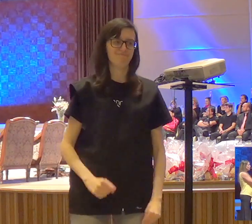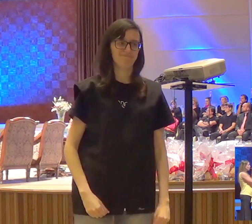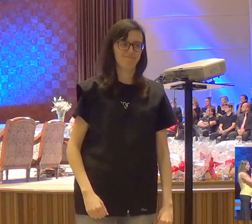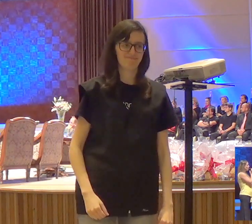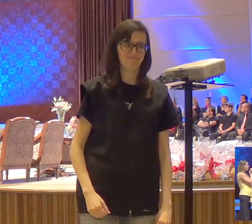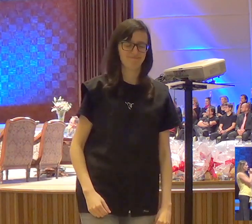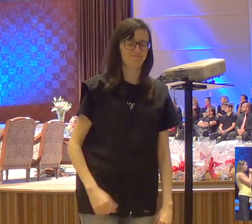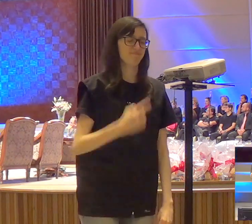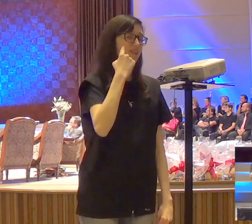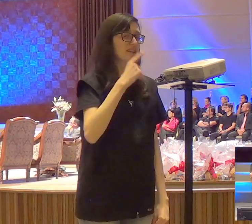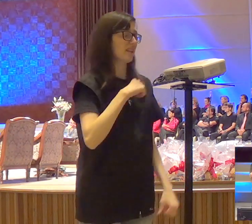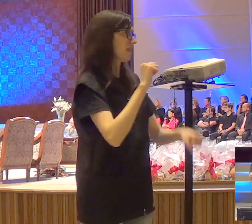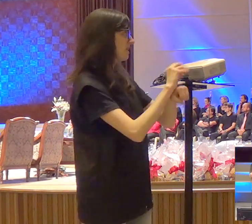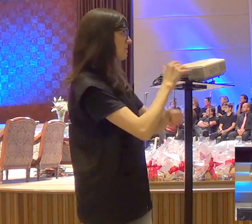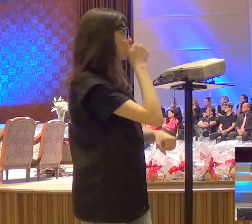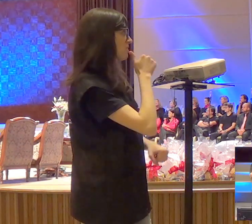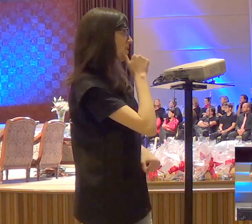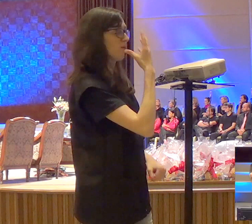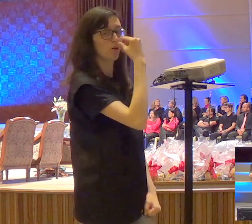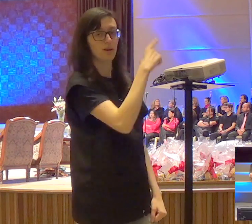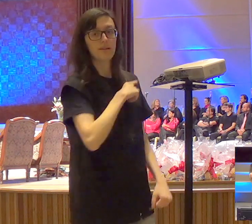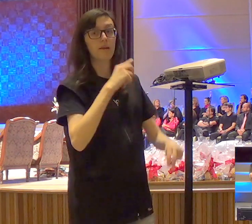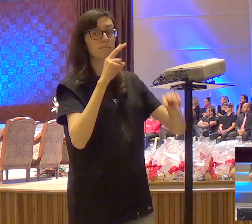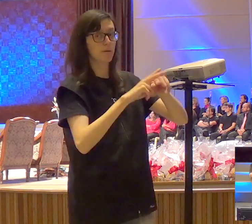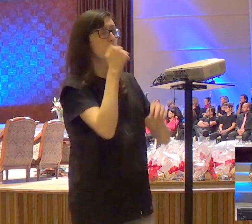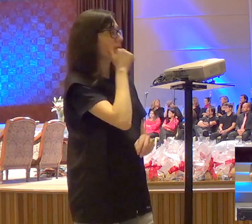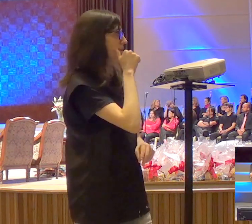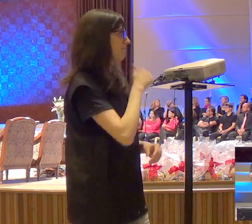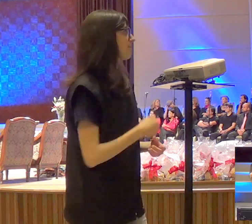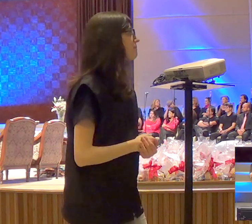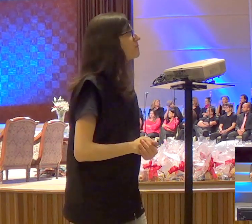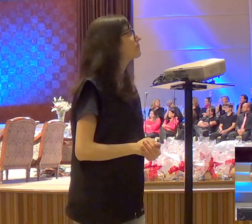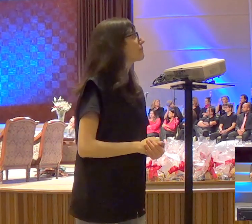Será que a gente consegue ver as figuras das mulheres de dentro da prisão?